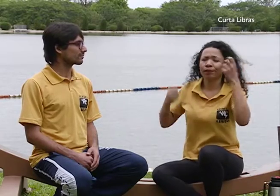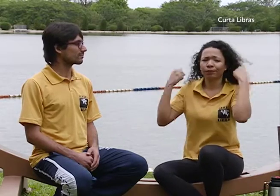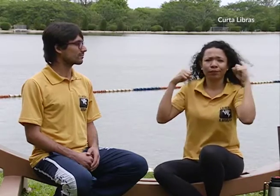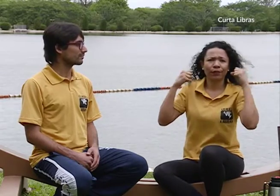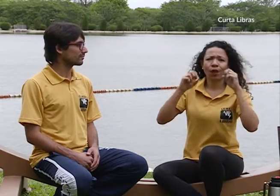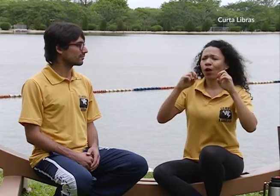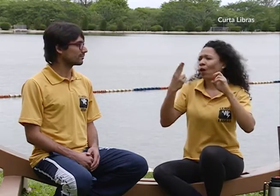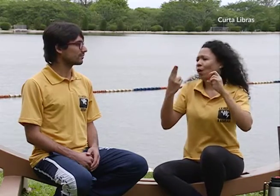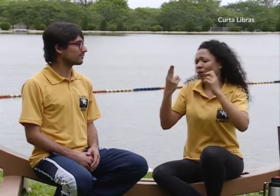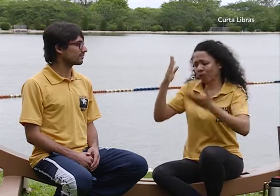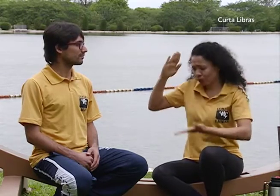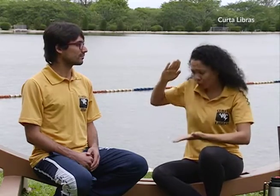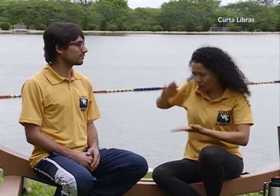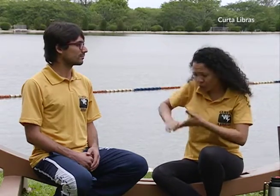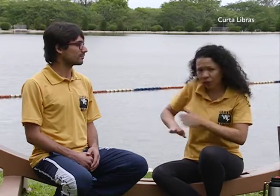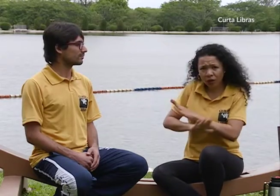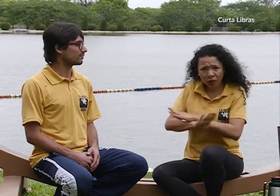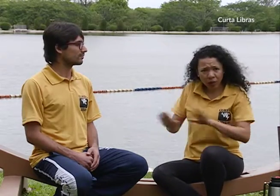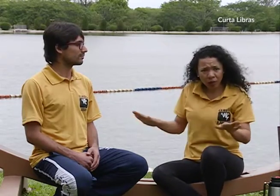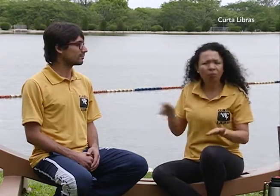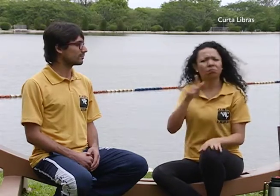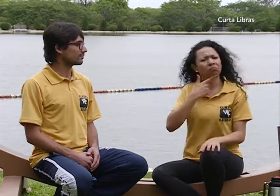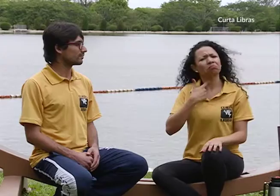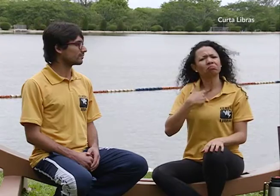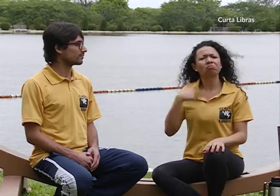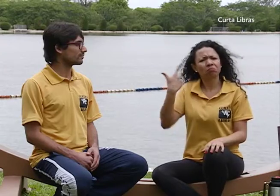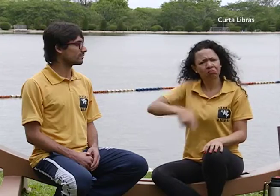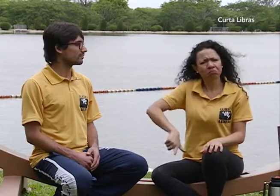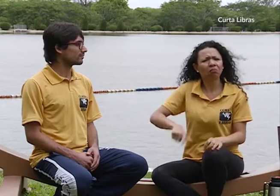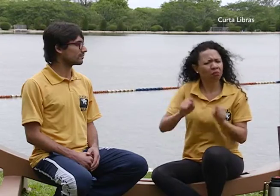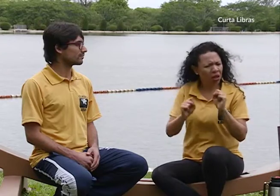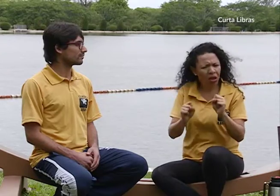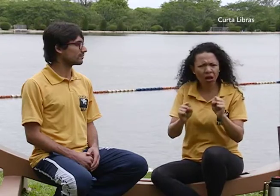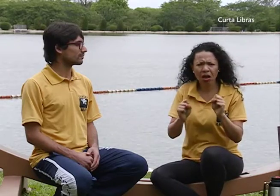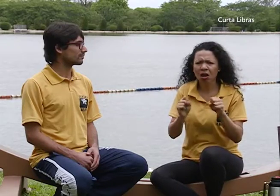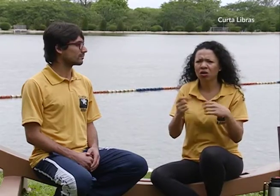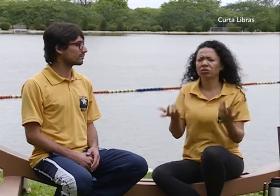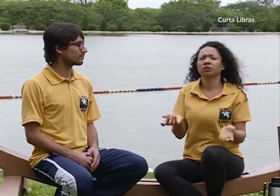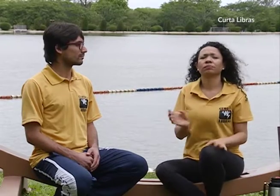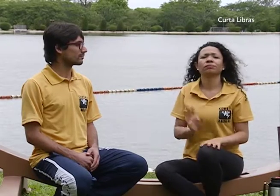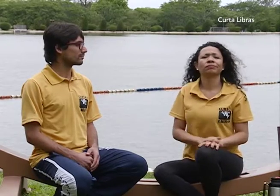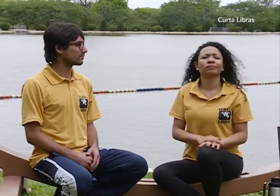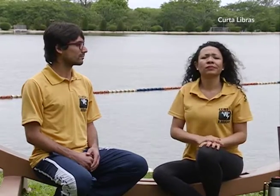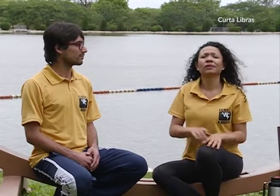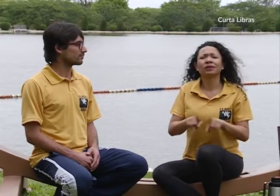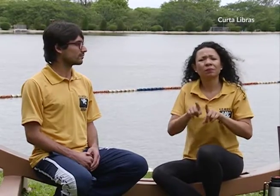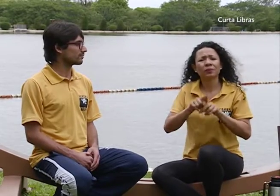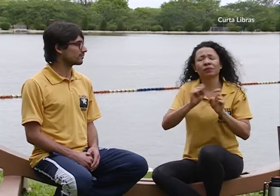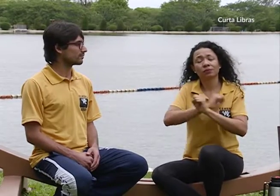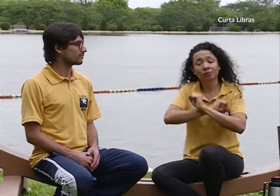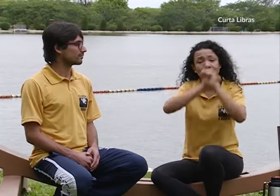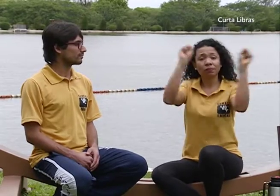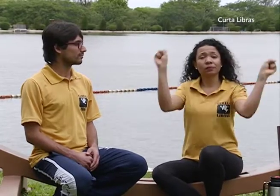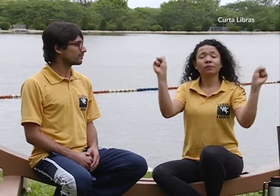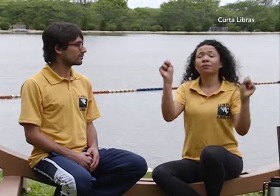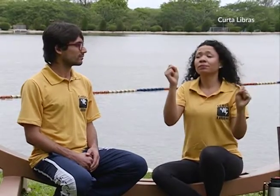você acorda até o anoitecer. Você pode carregar sempre consigo a garrafinha